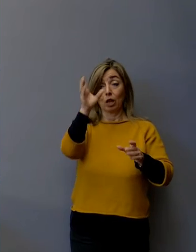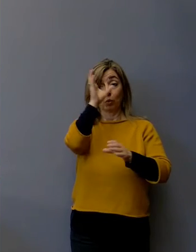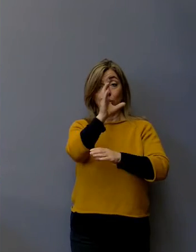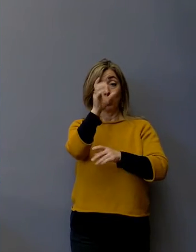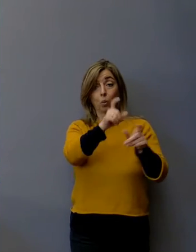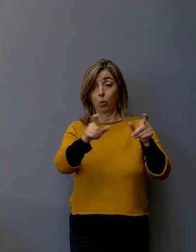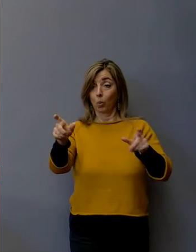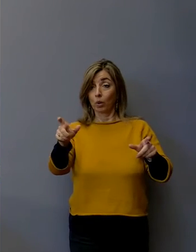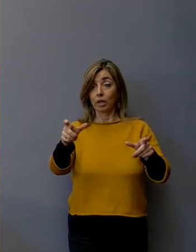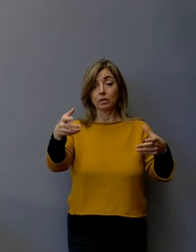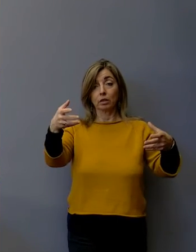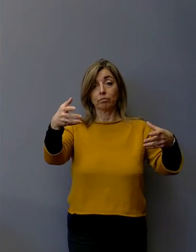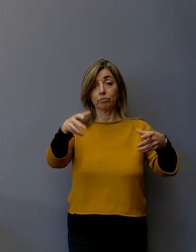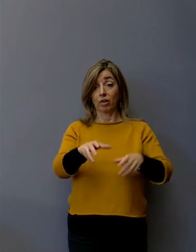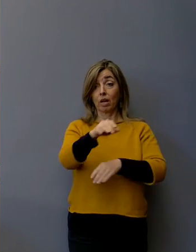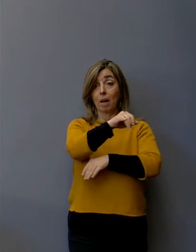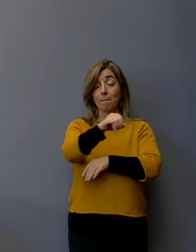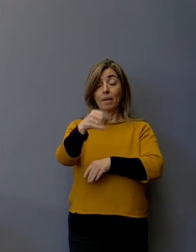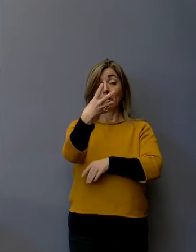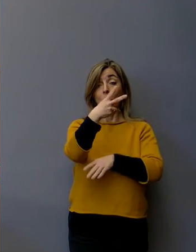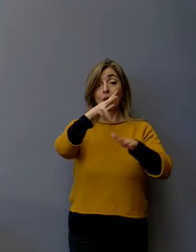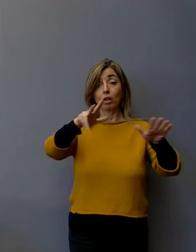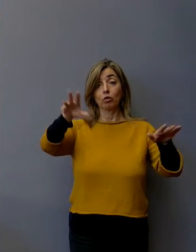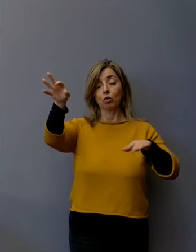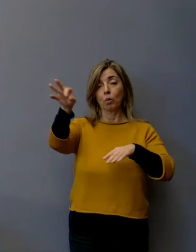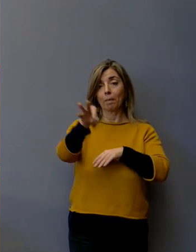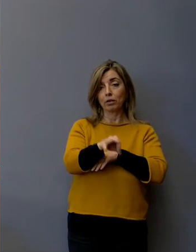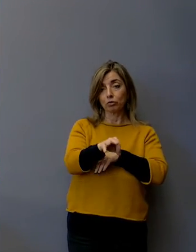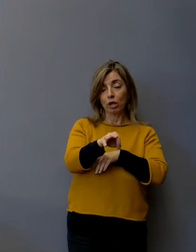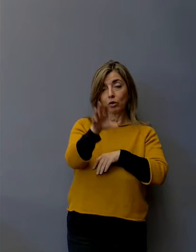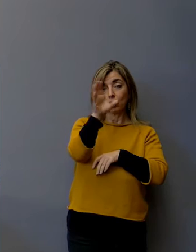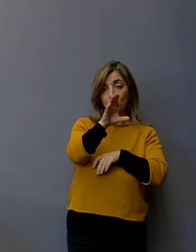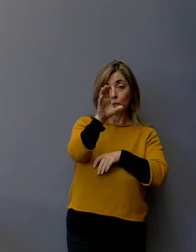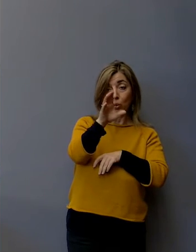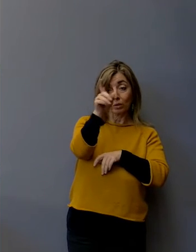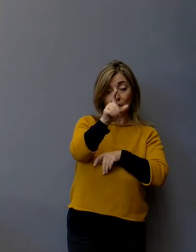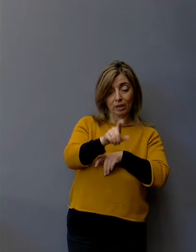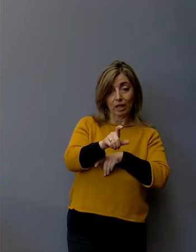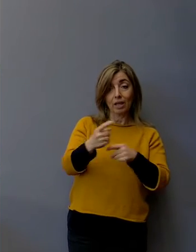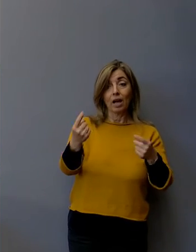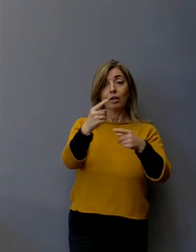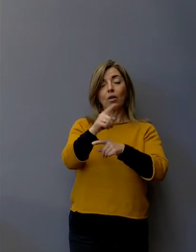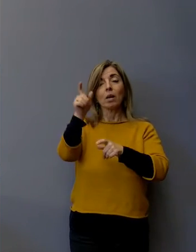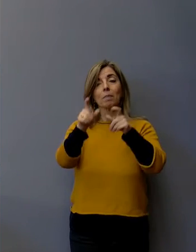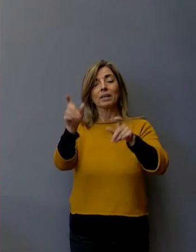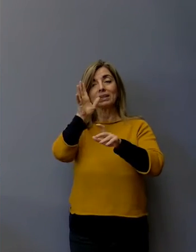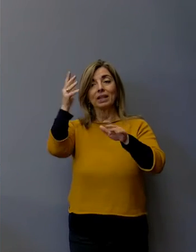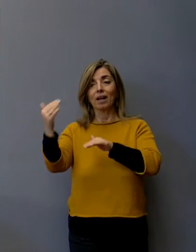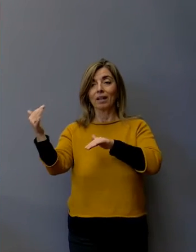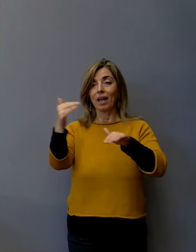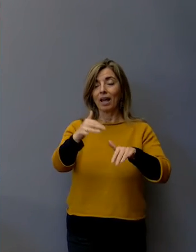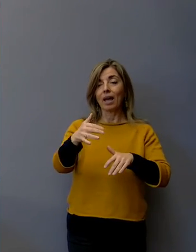segnato un segno meno 48 per cento per il turismo italiano meno 80 per cento del turismo straniero nel 2020 nella nostra città